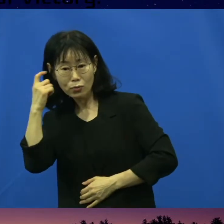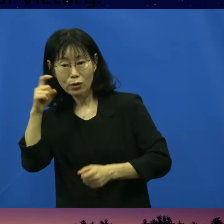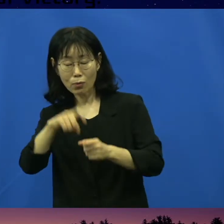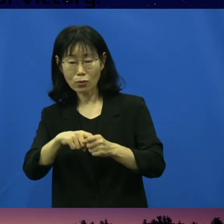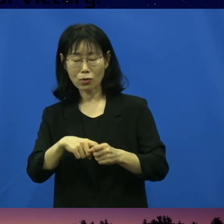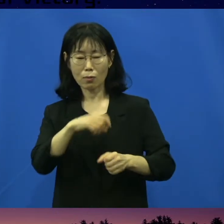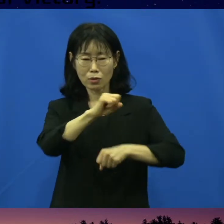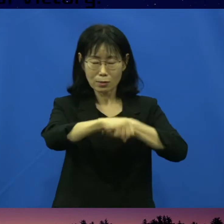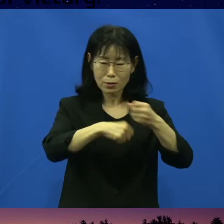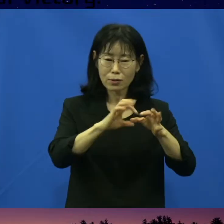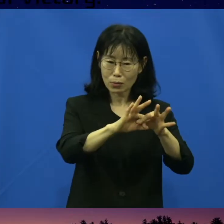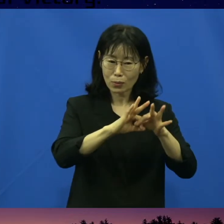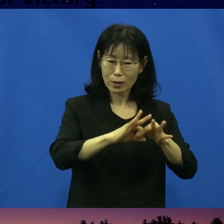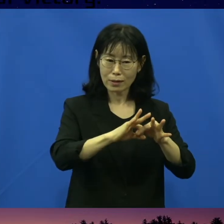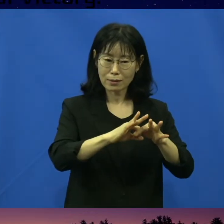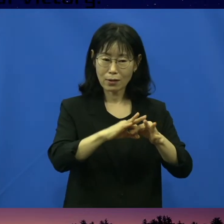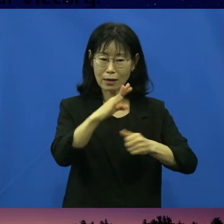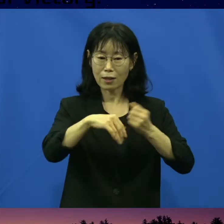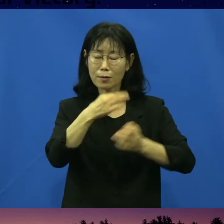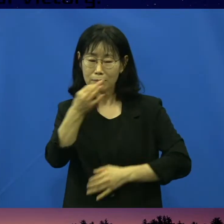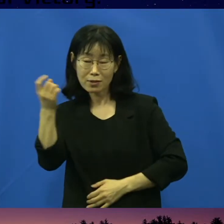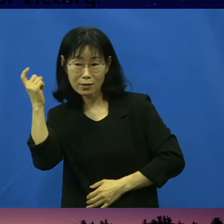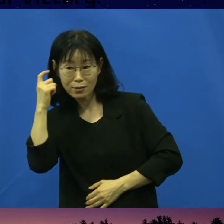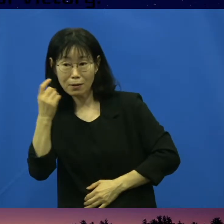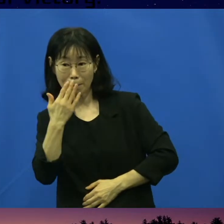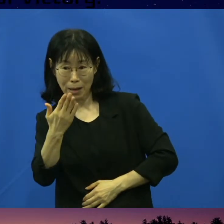다양한 방식으로.